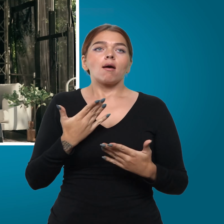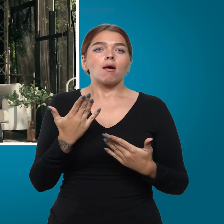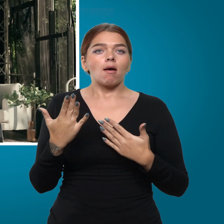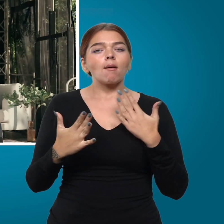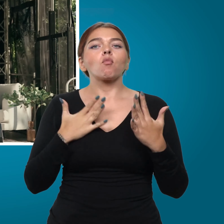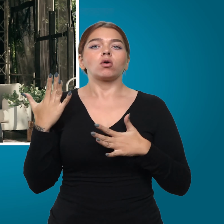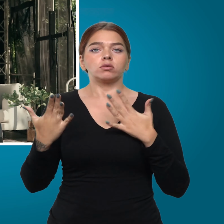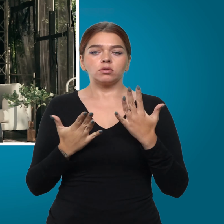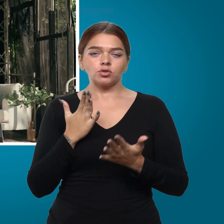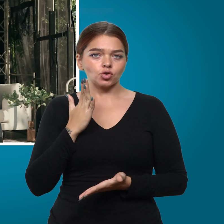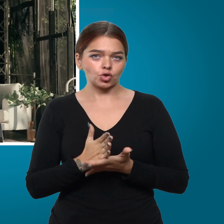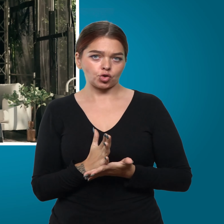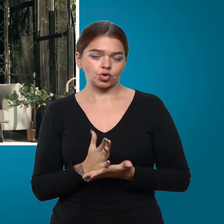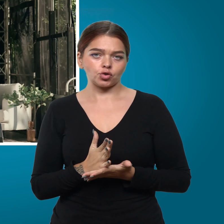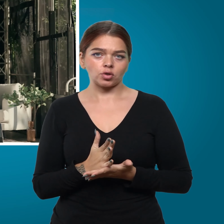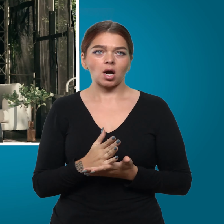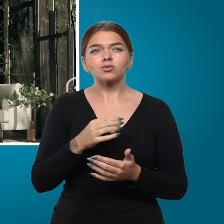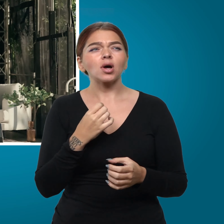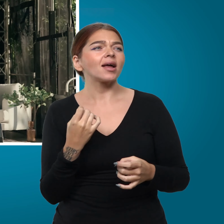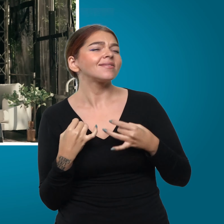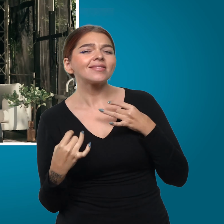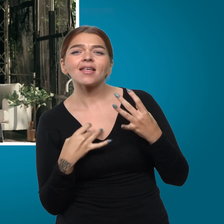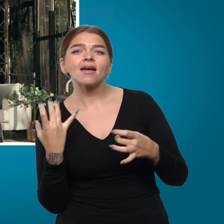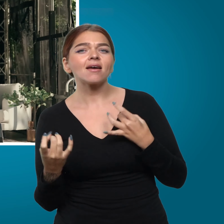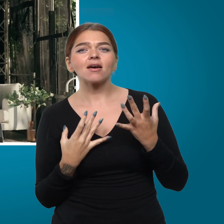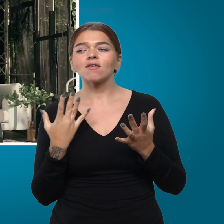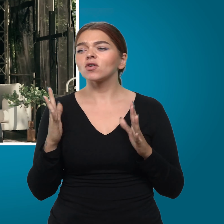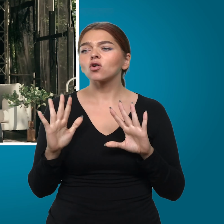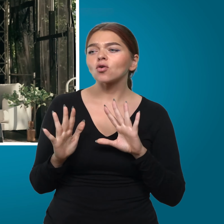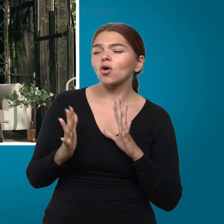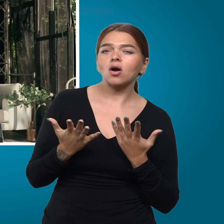atsisėdęs. Aš manau, jeigu knyga sukelia emociją, tai jau